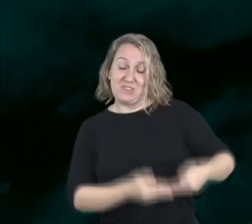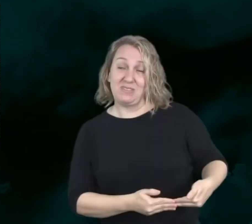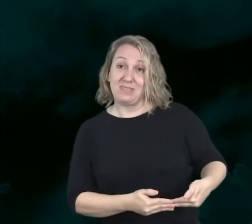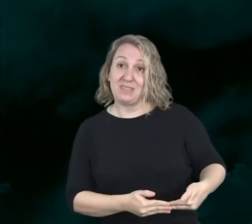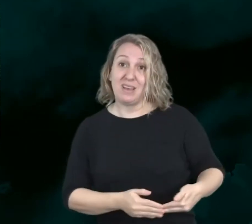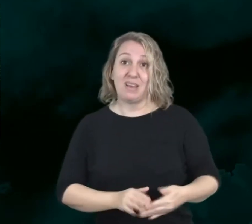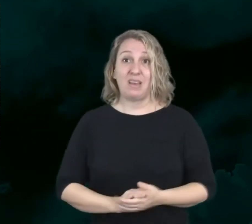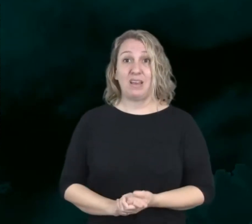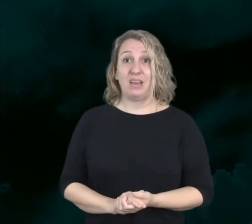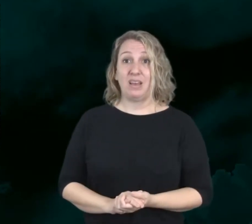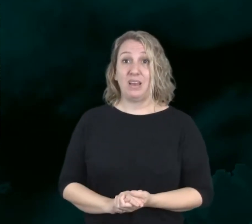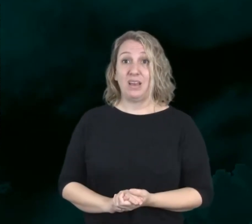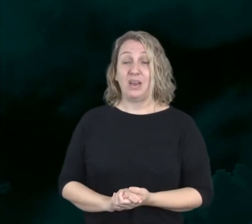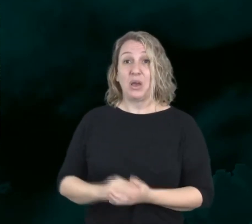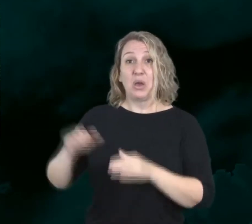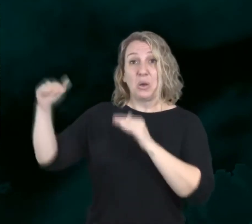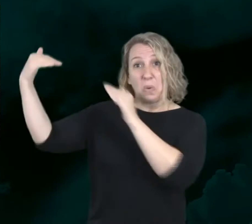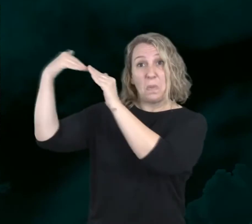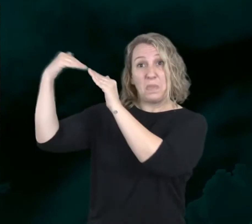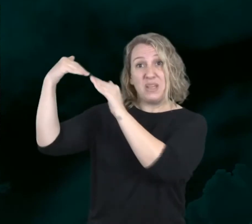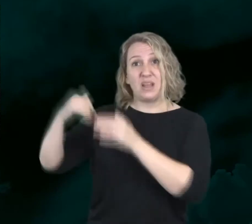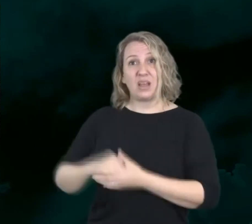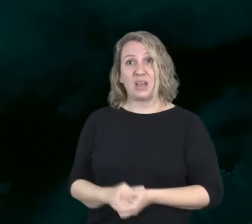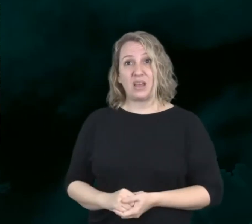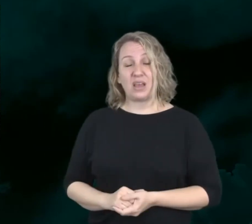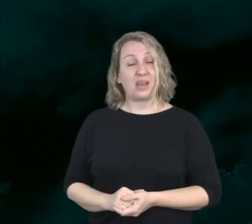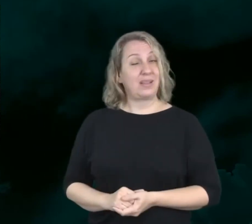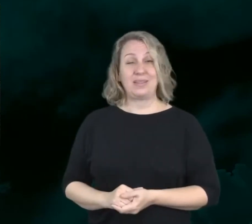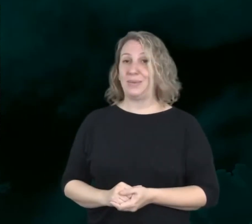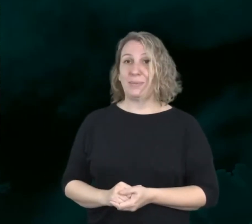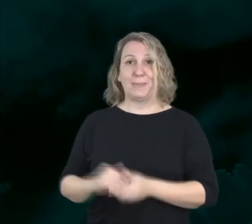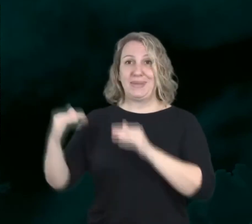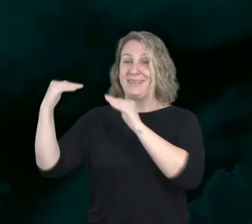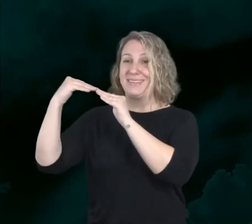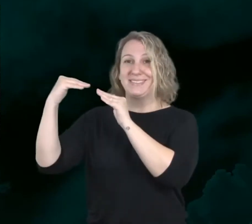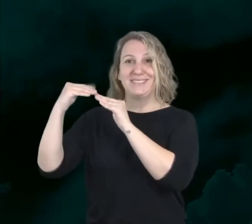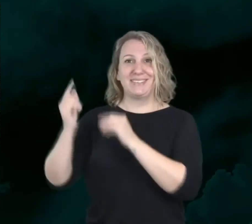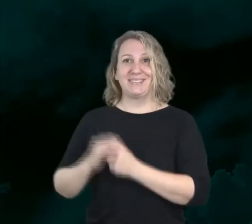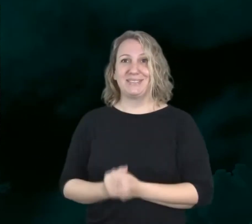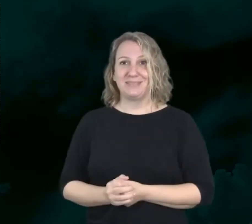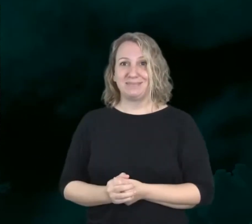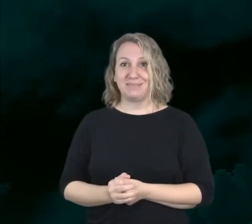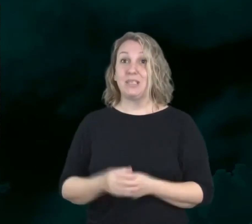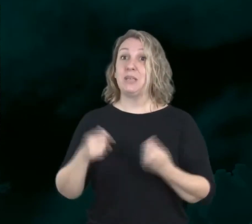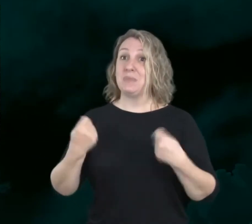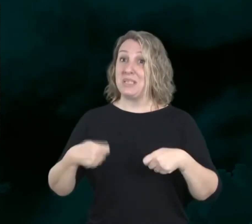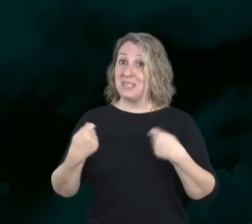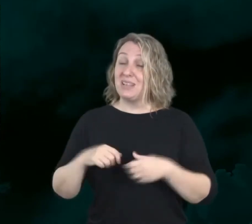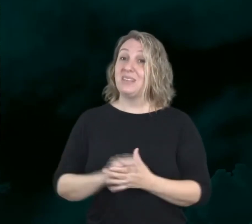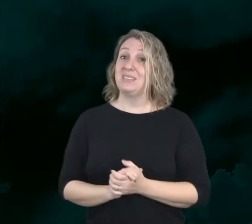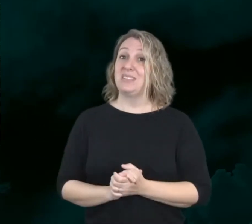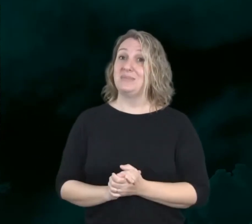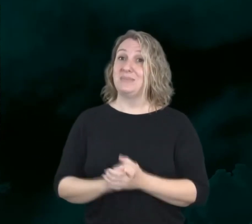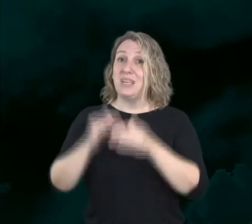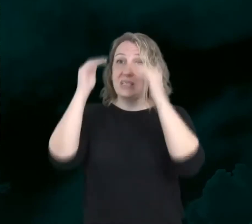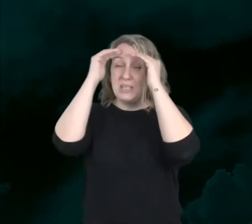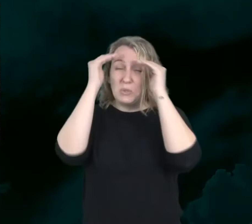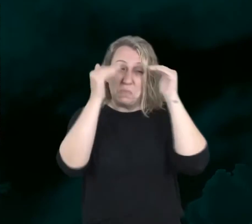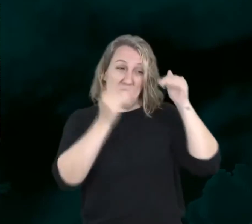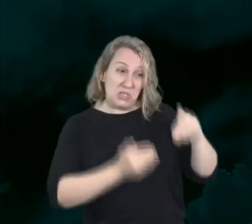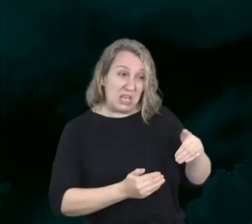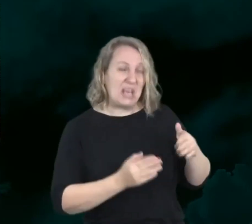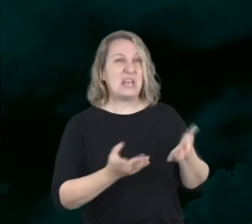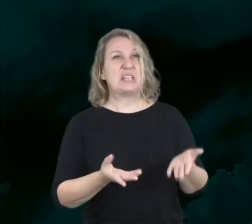nada disso pode entrar na glória de Deus. Portanto, para sermos glorificados em Deus, implica em Deus eliminar de